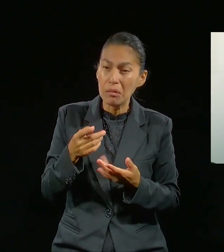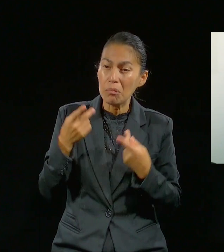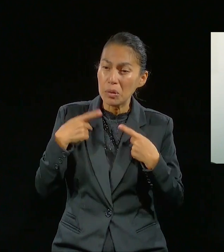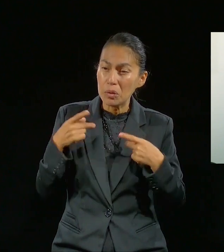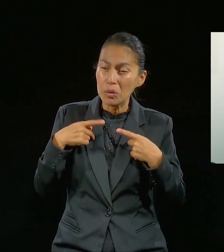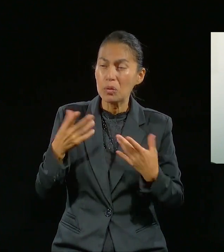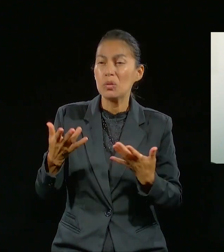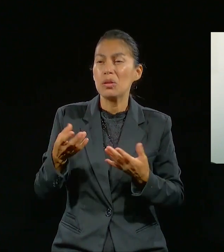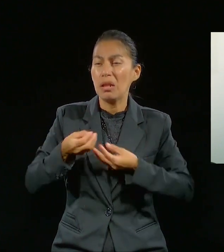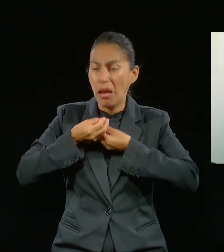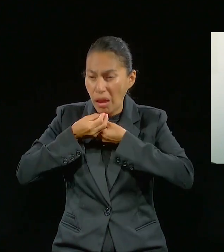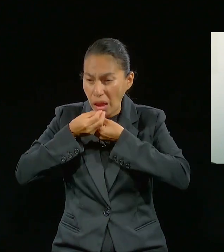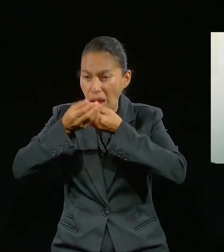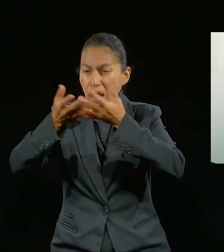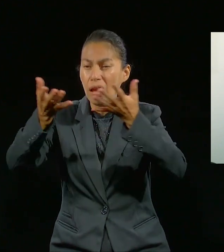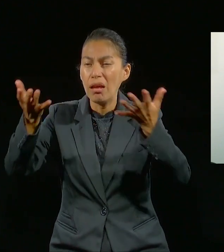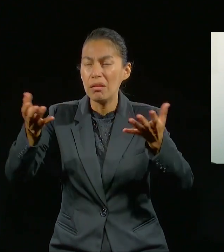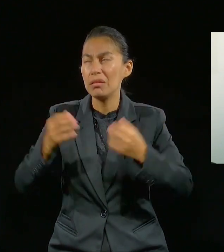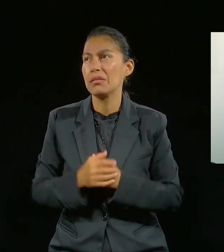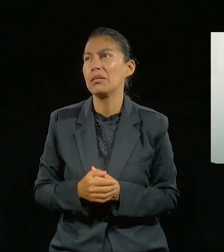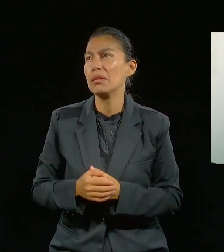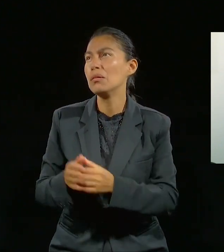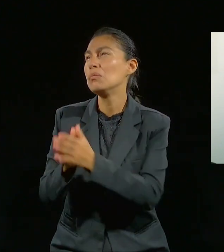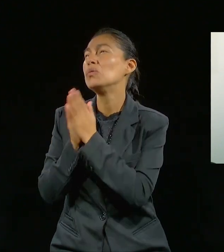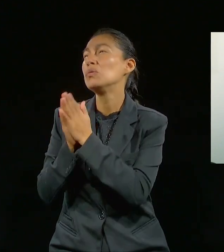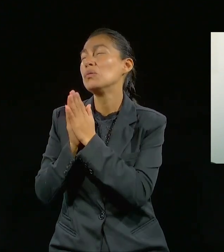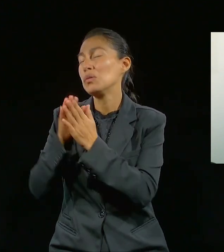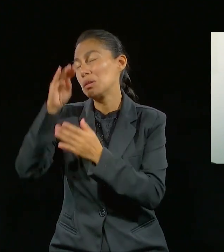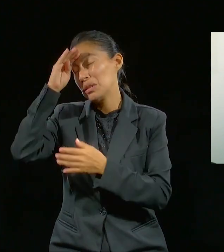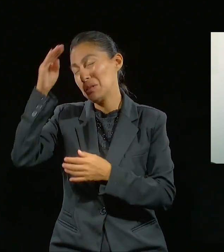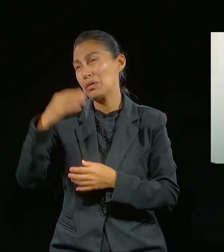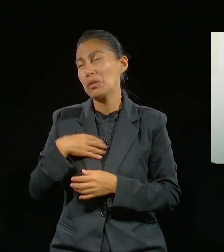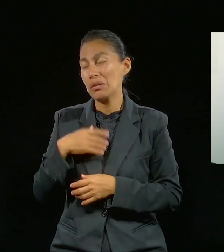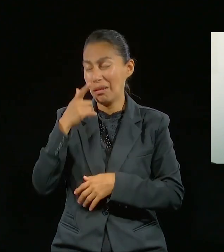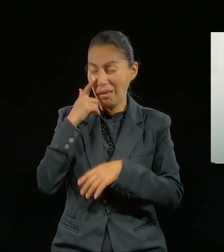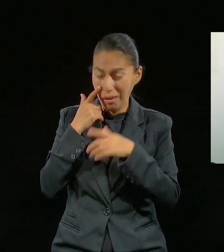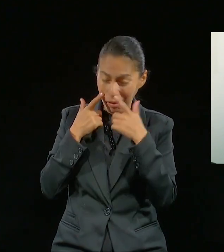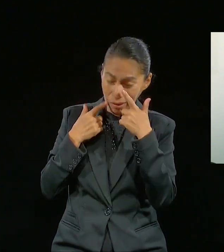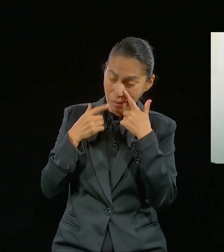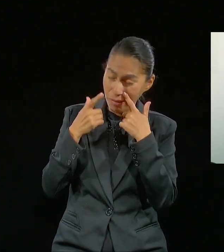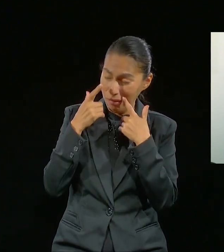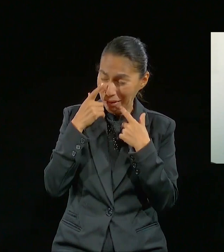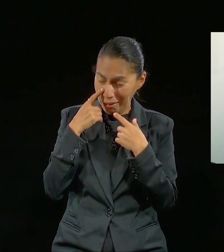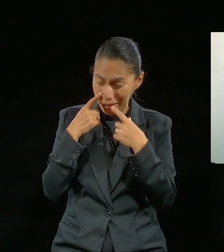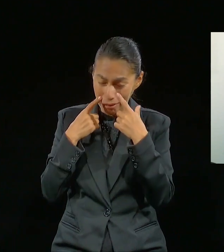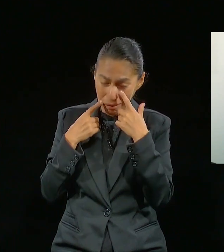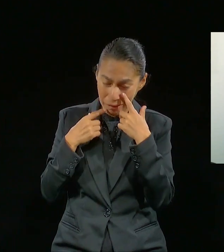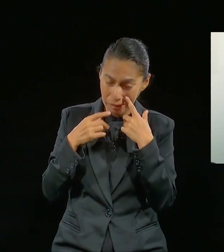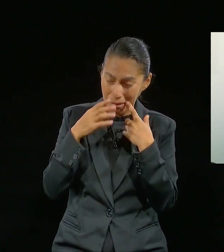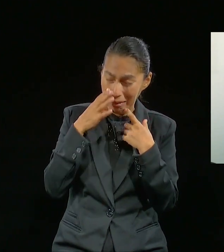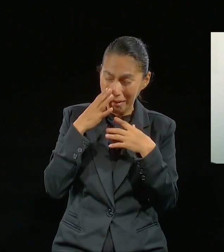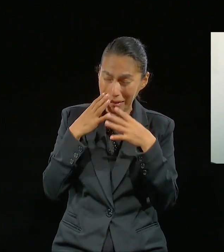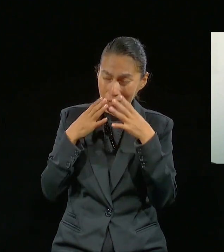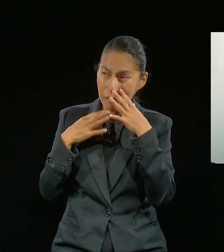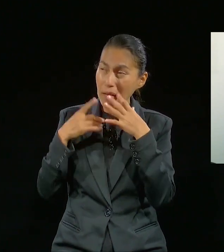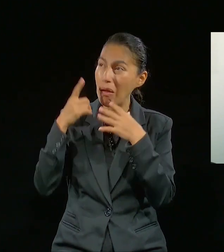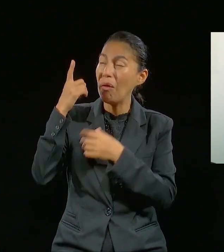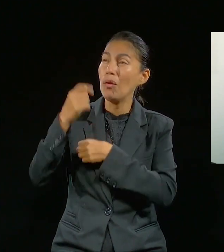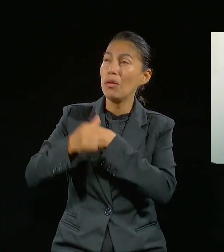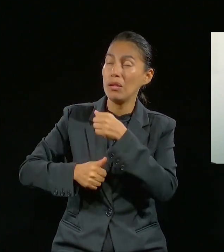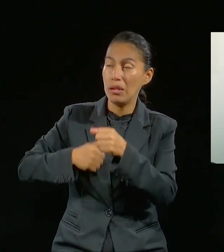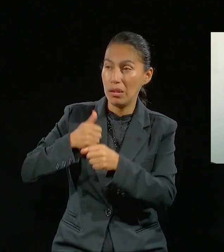de sembrar la ganancia de almas. Y yo cuando oraba eso lloraba y le pedía a Dios, le pedía a